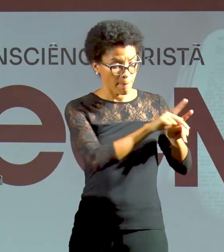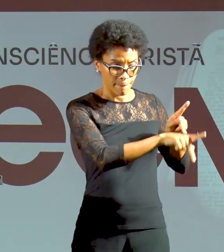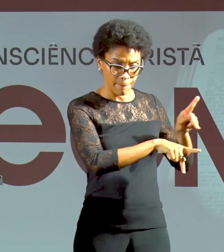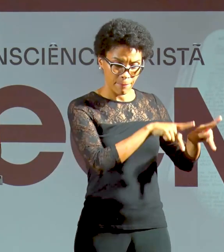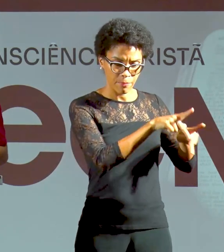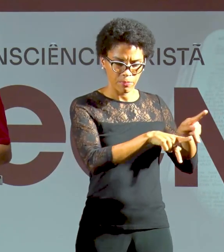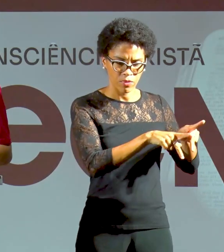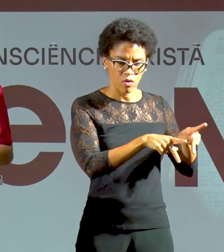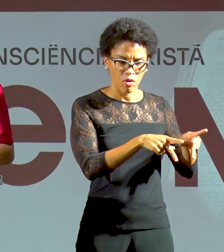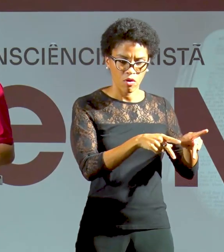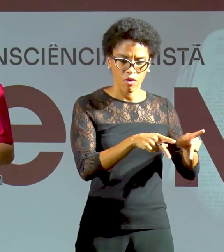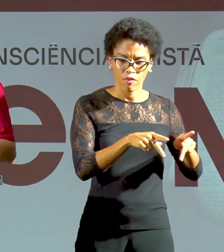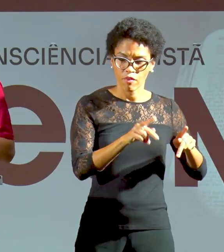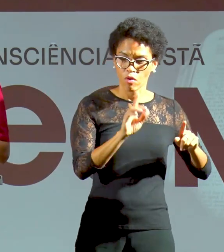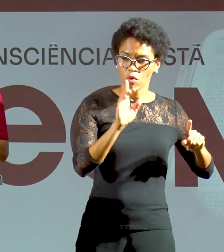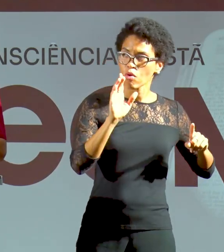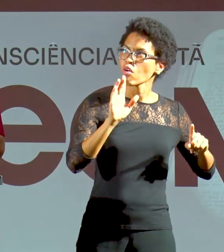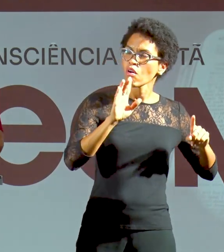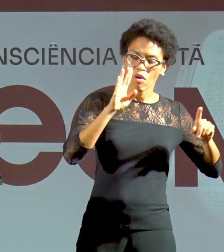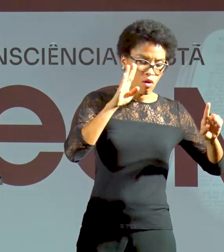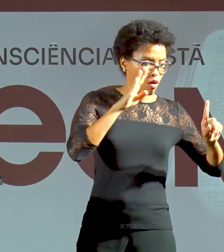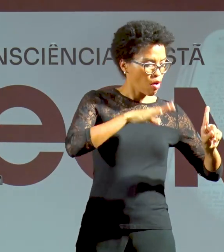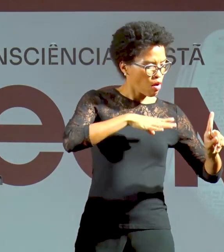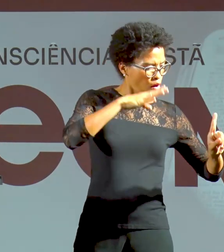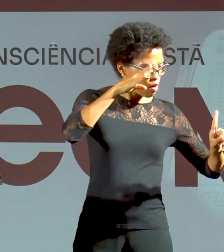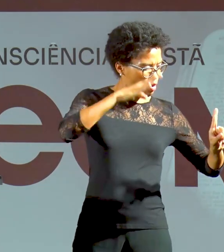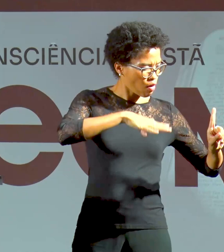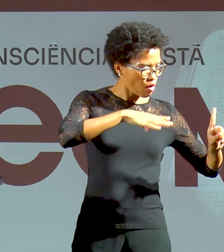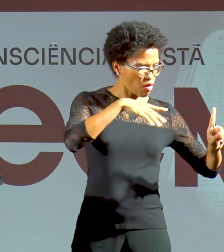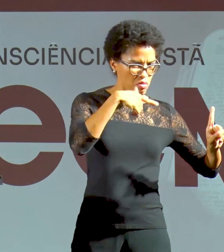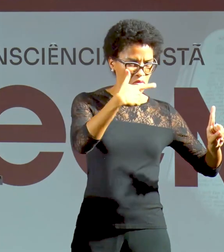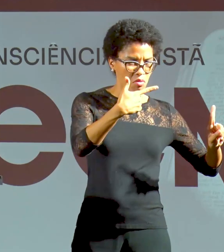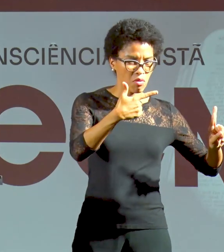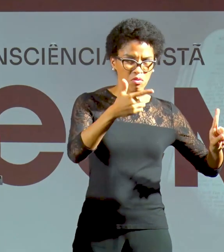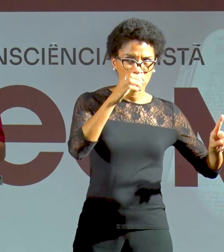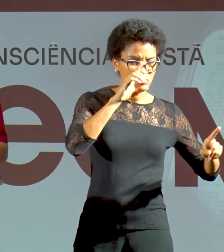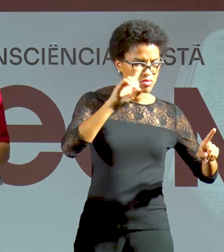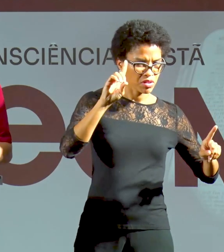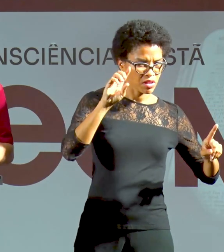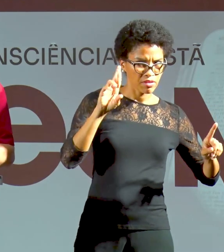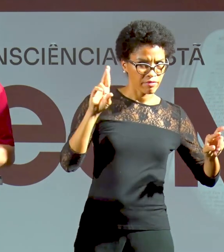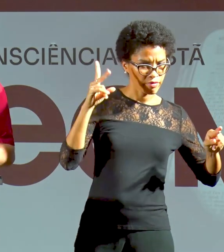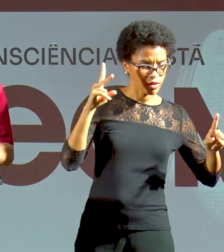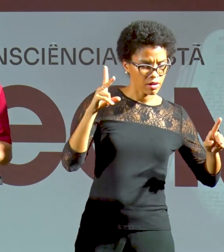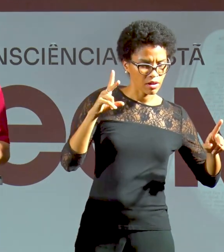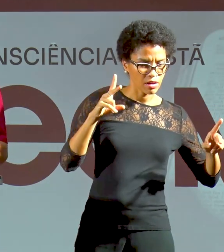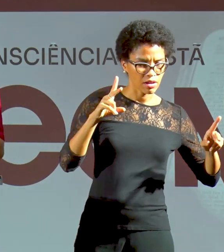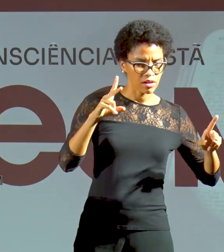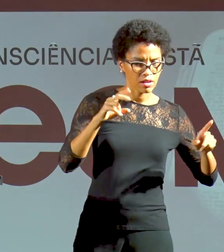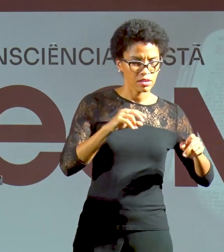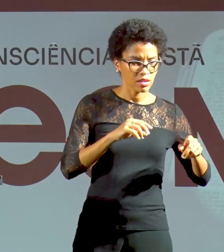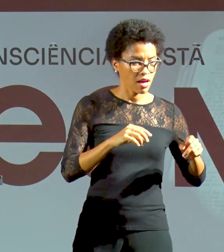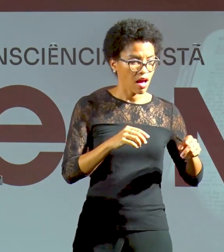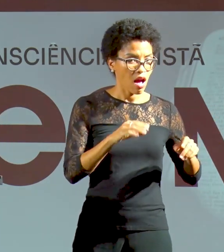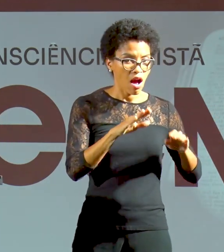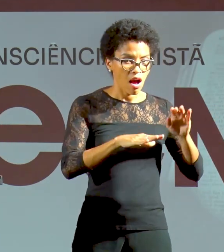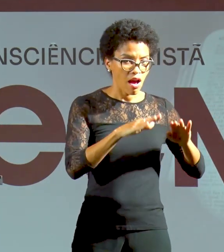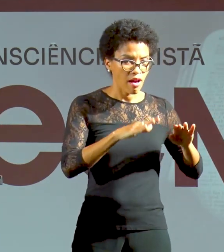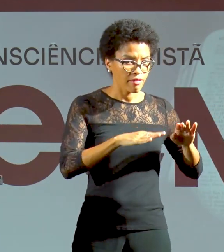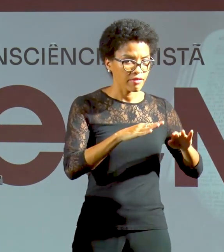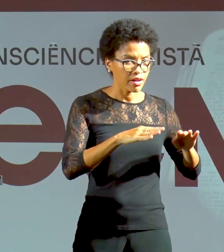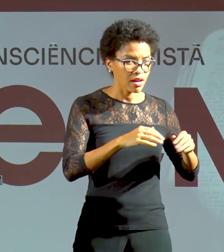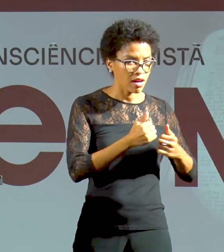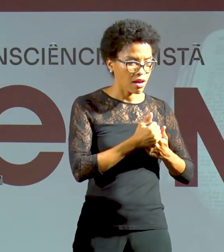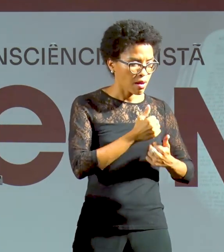praticavam sacrifícios de crianças um povo é que já nasceu com uma história muito complicada era um povo